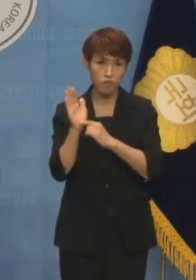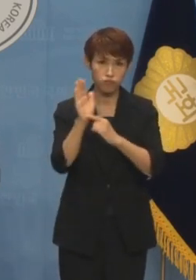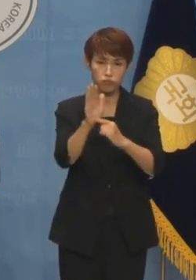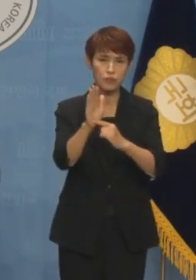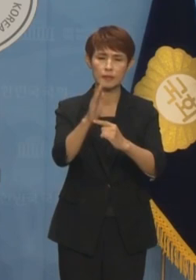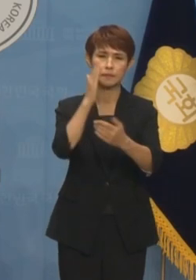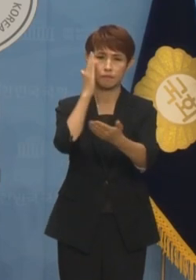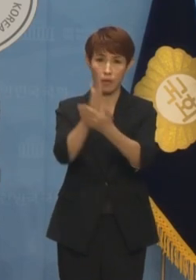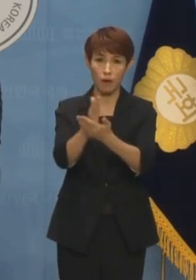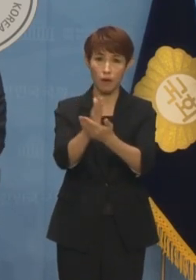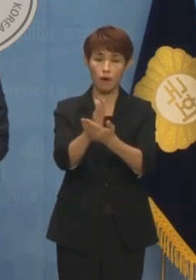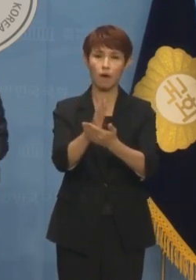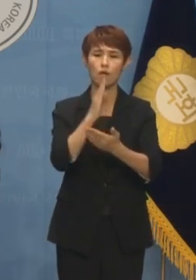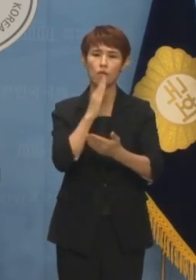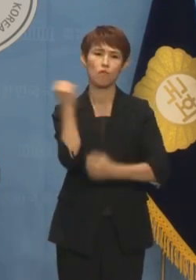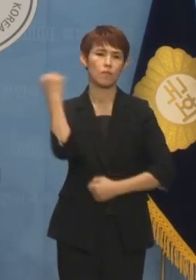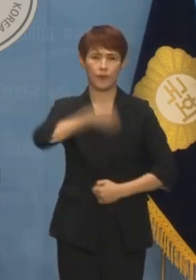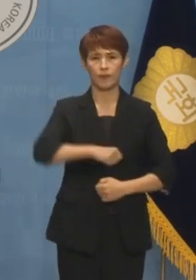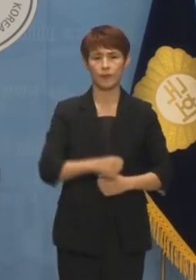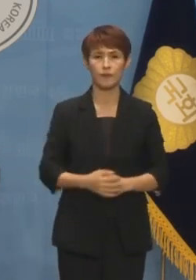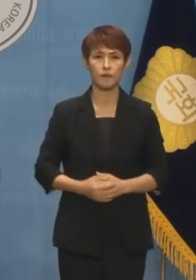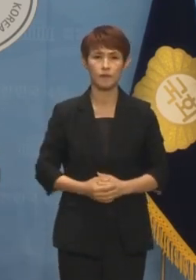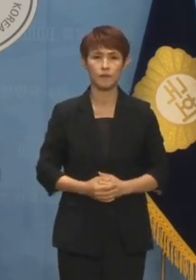원칙을 위반하는 것입니다.